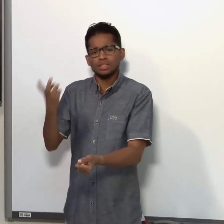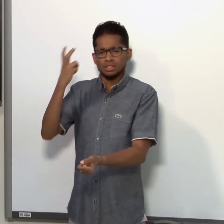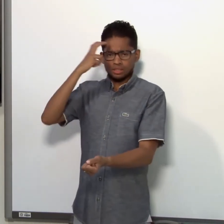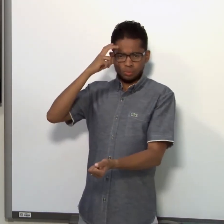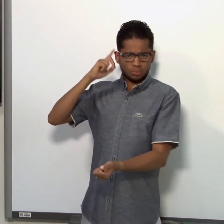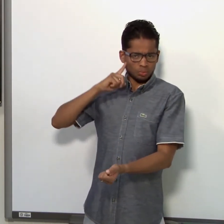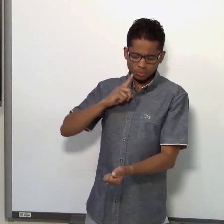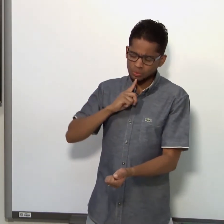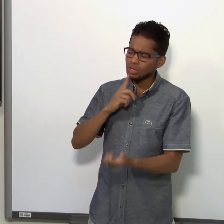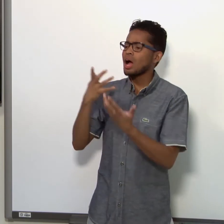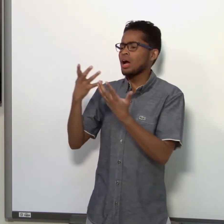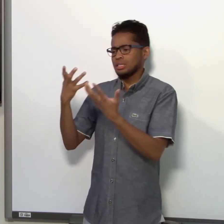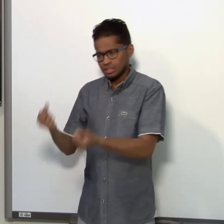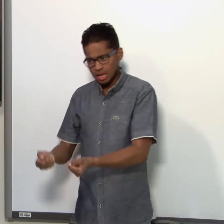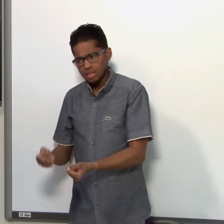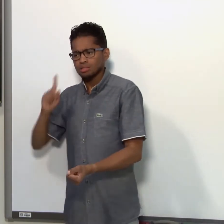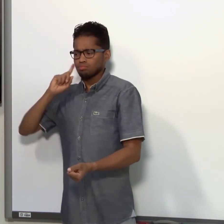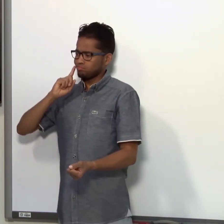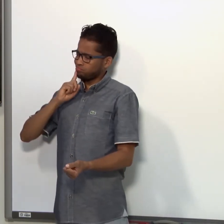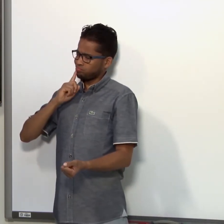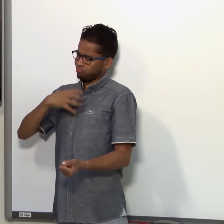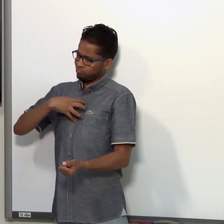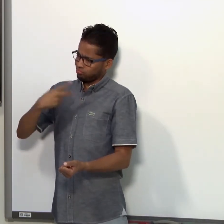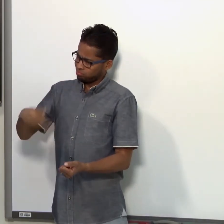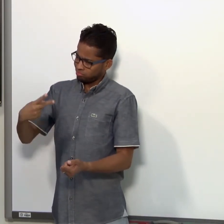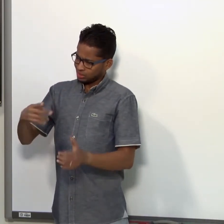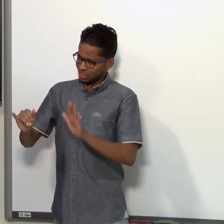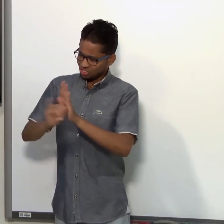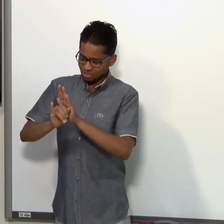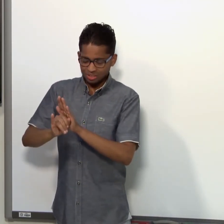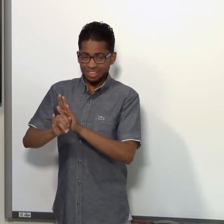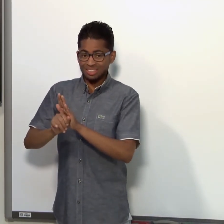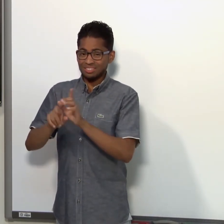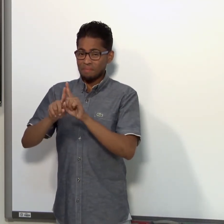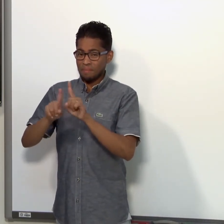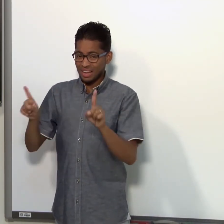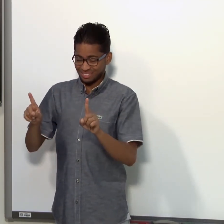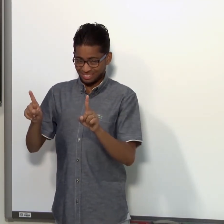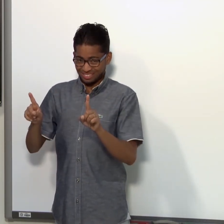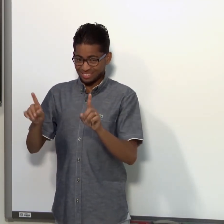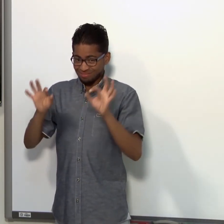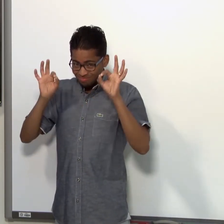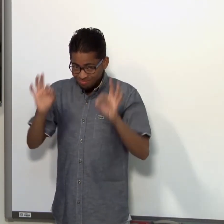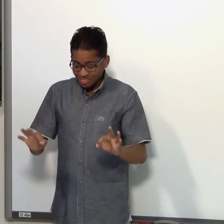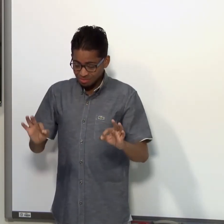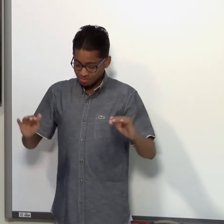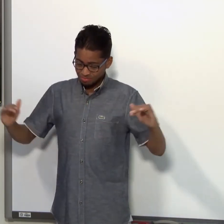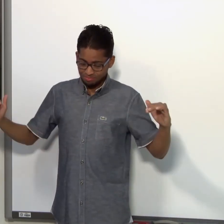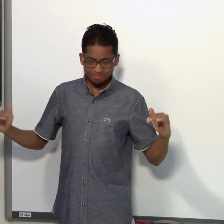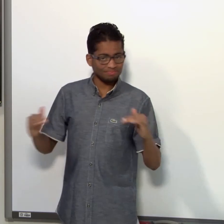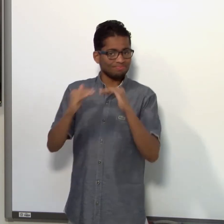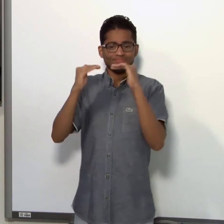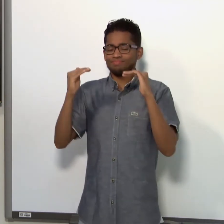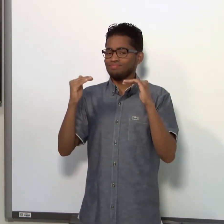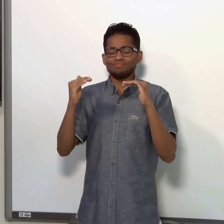aceita-se a língua de sinais, a cultura surda, a identidade surda, mas,